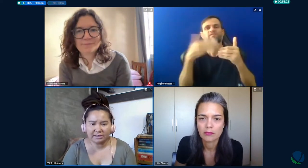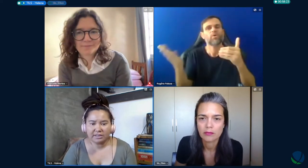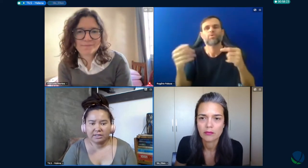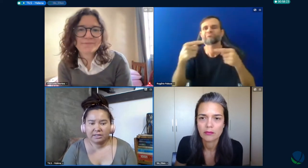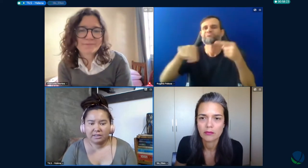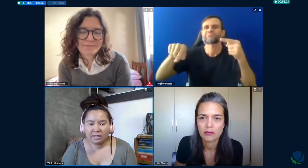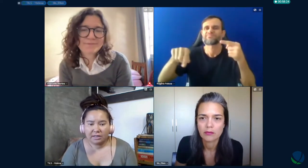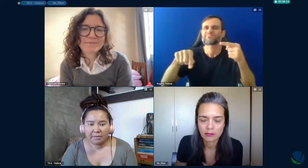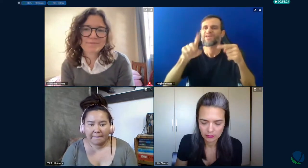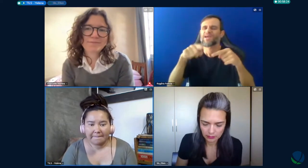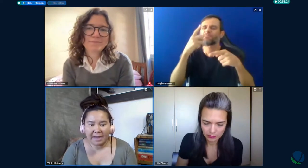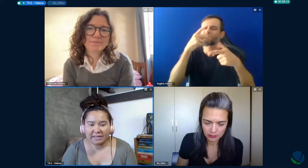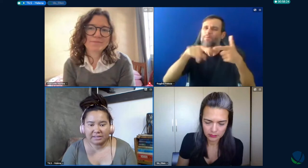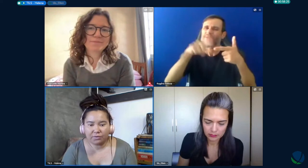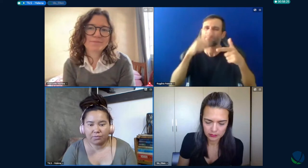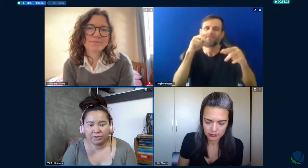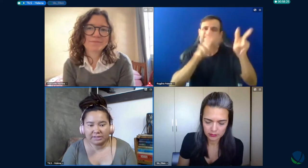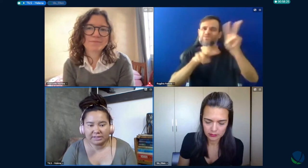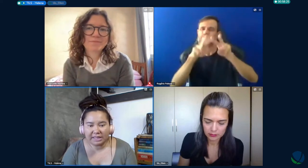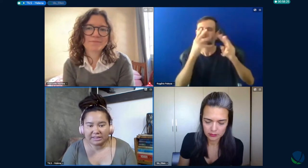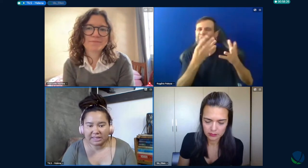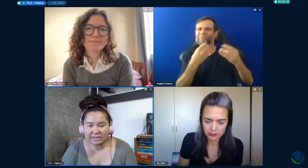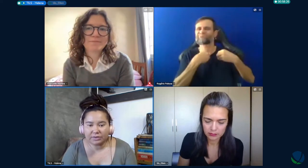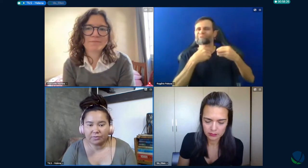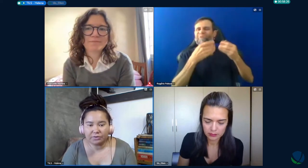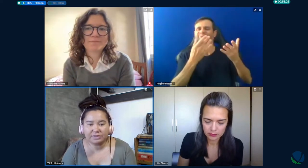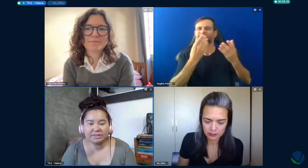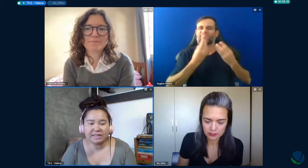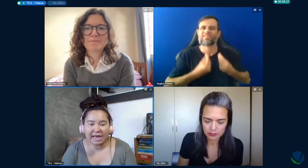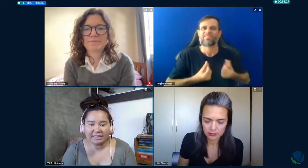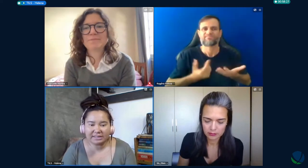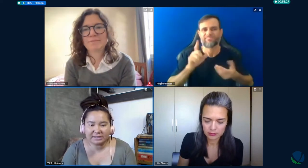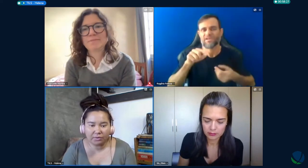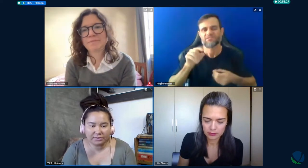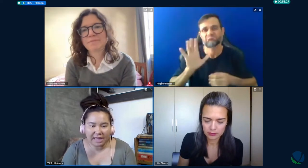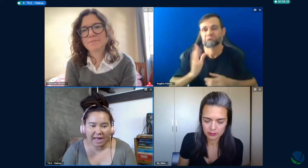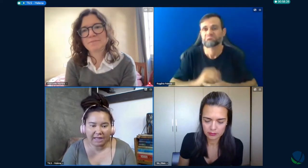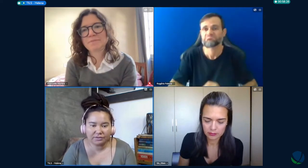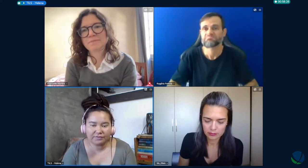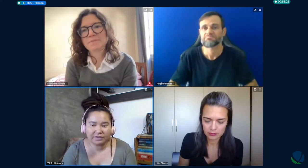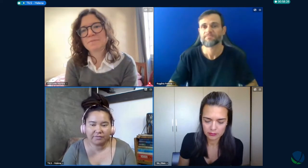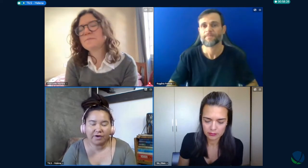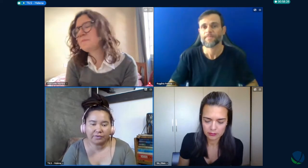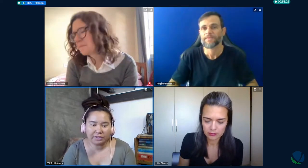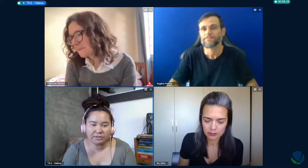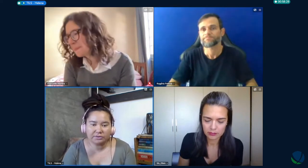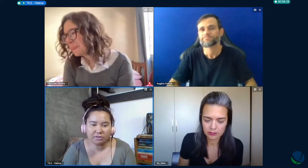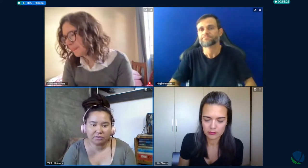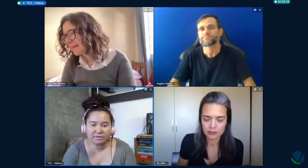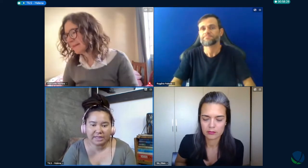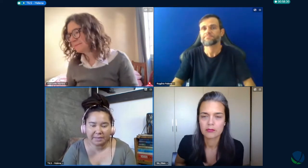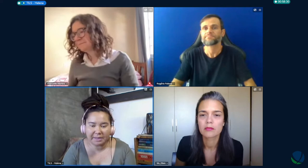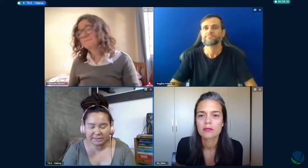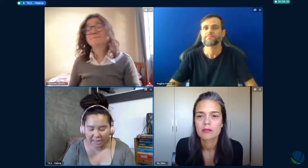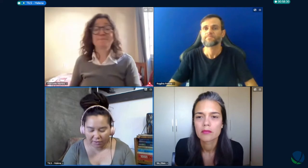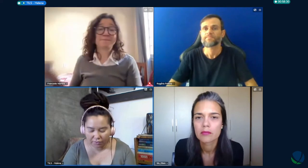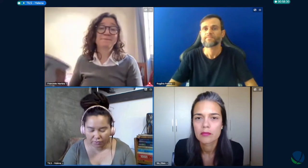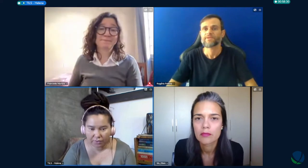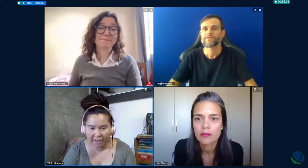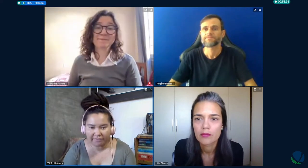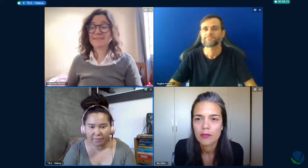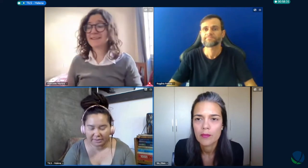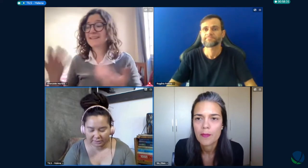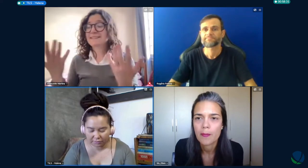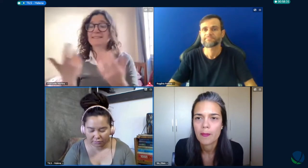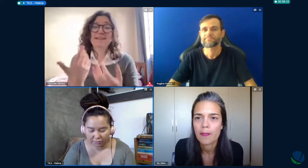o pedestre, mas muitas sinalizações, muitos sinais que são usados ficam faltando e não conseguem passar